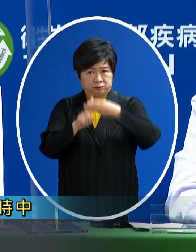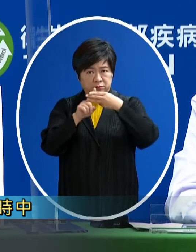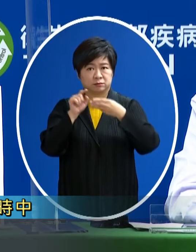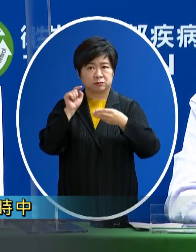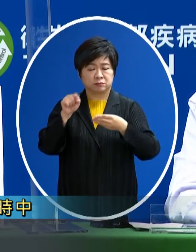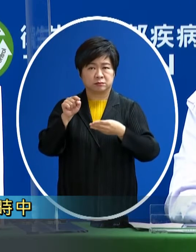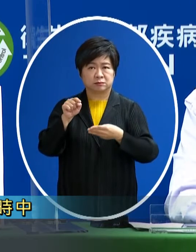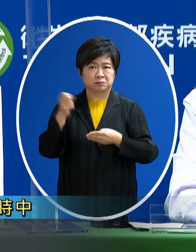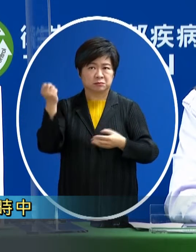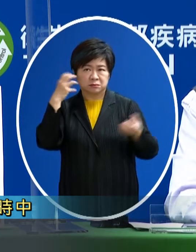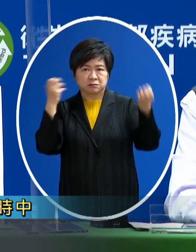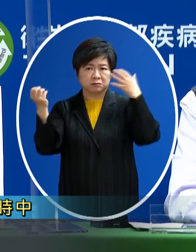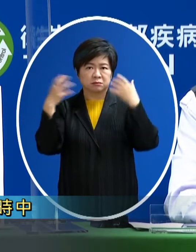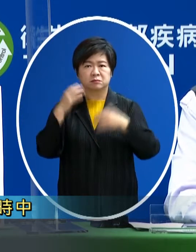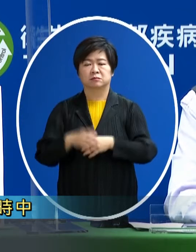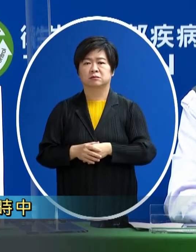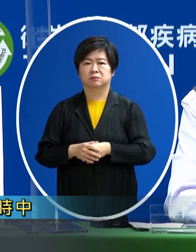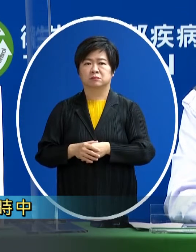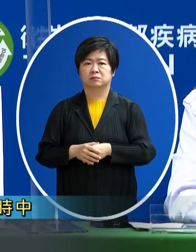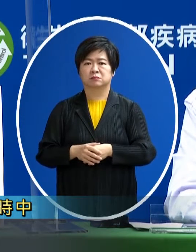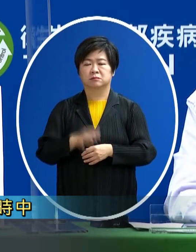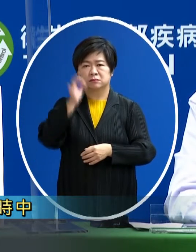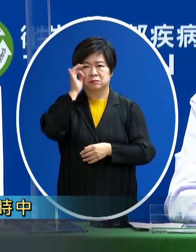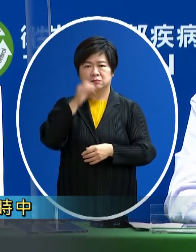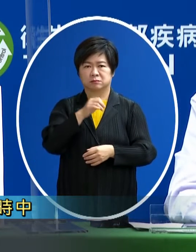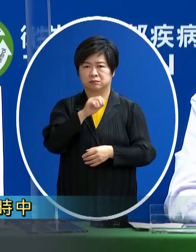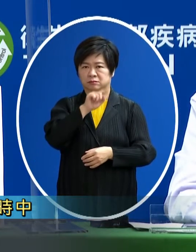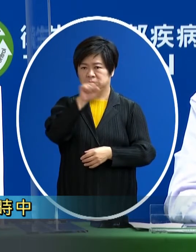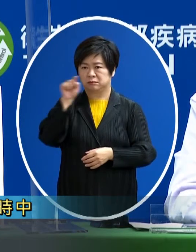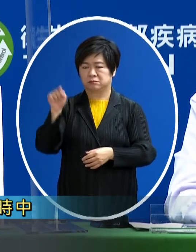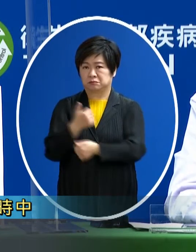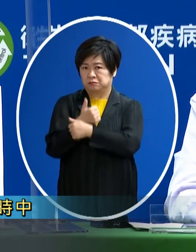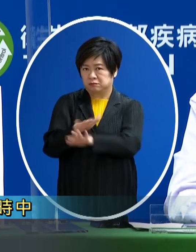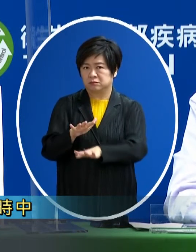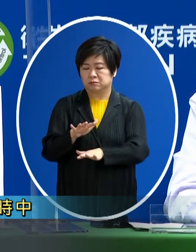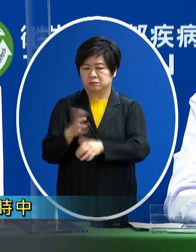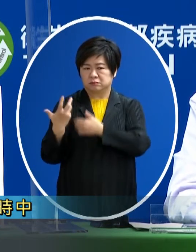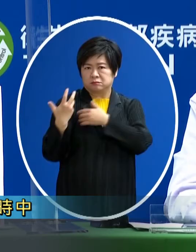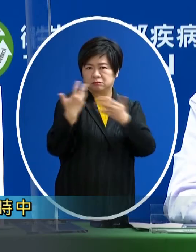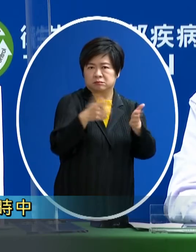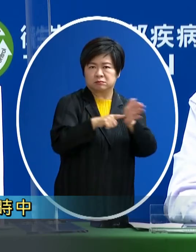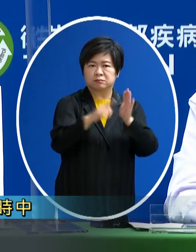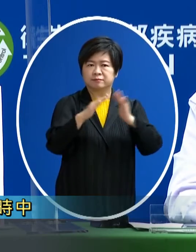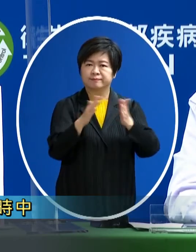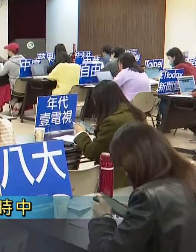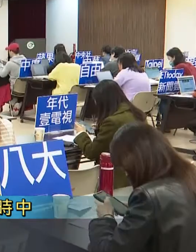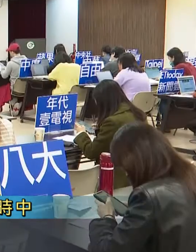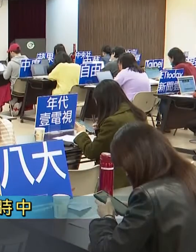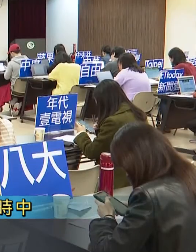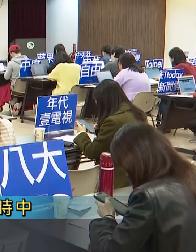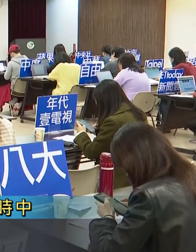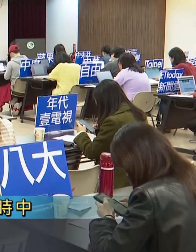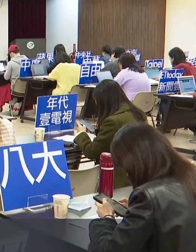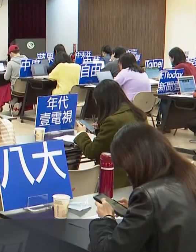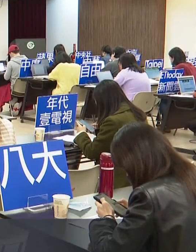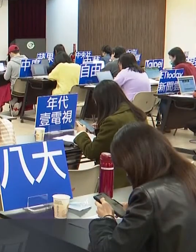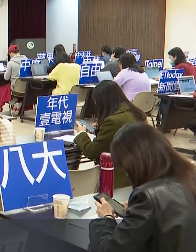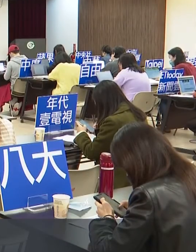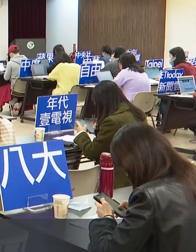讯息或者有各国的经验，那由专家来做综合的评定是比较好。 是否缩短第三剂间隔，指挥